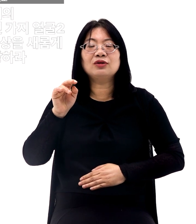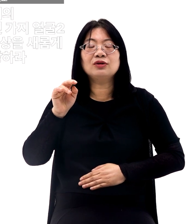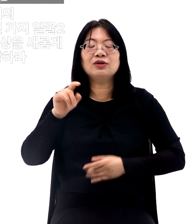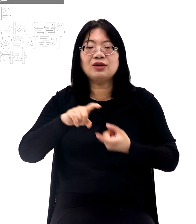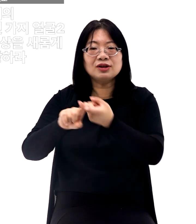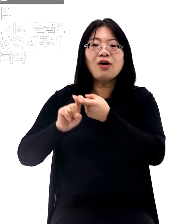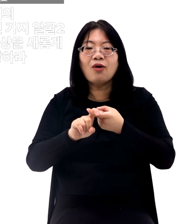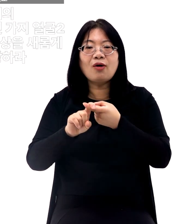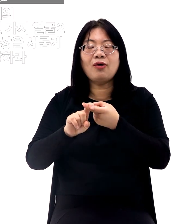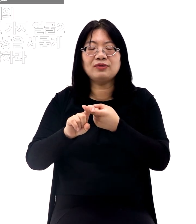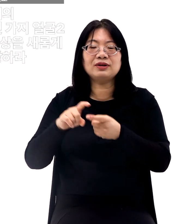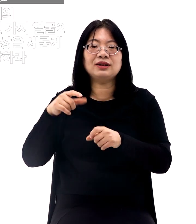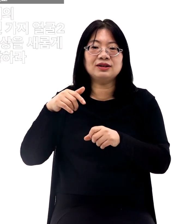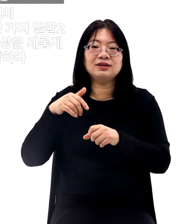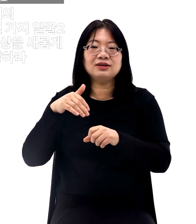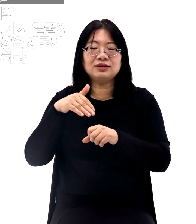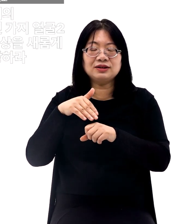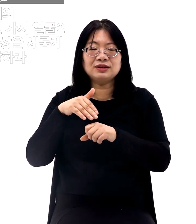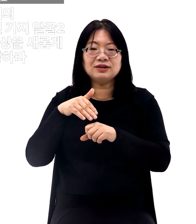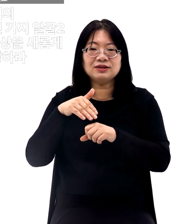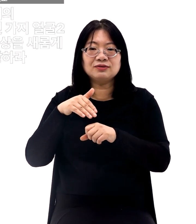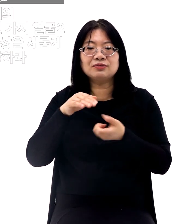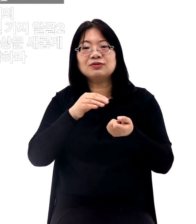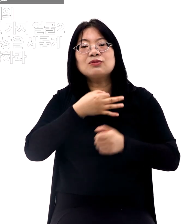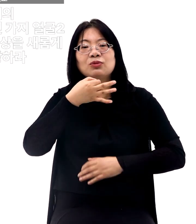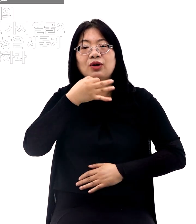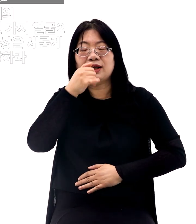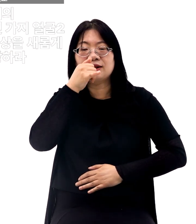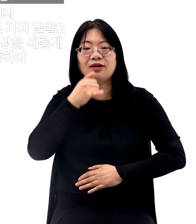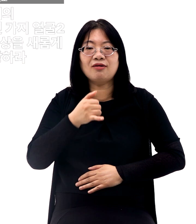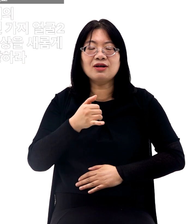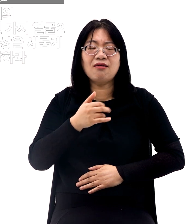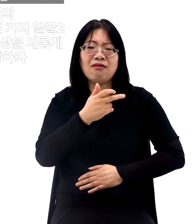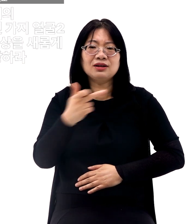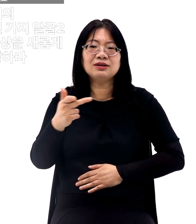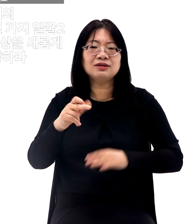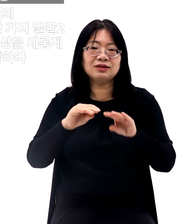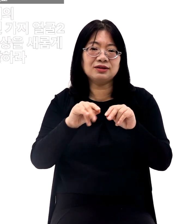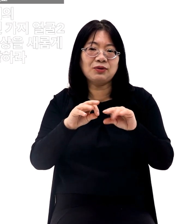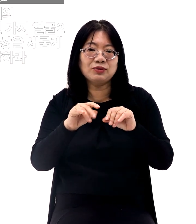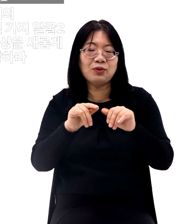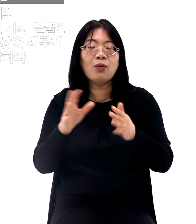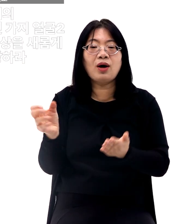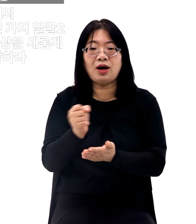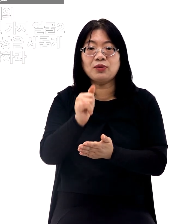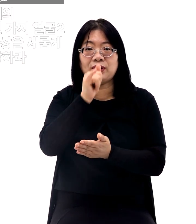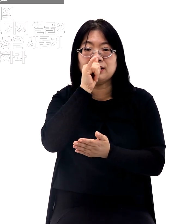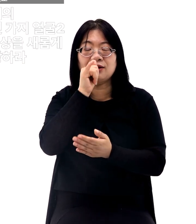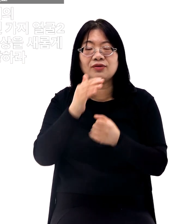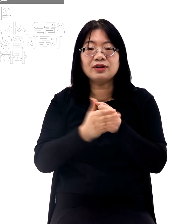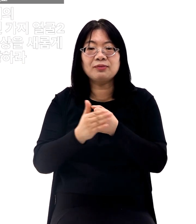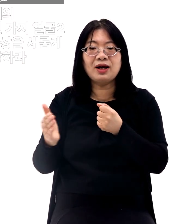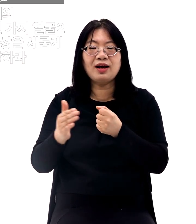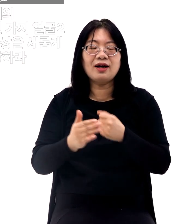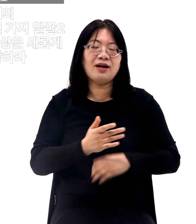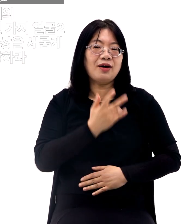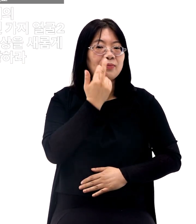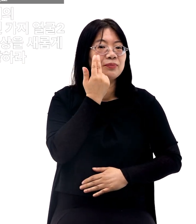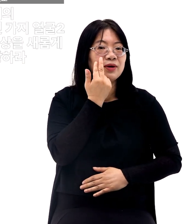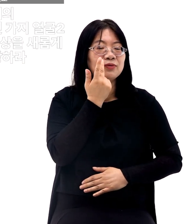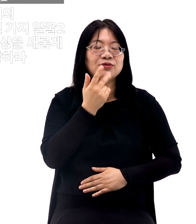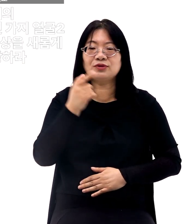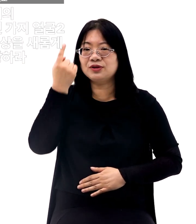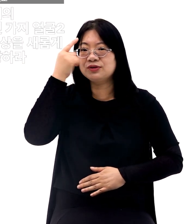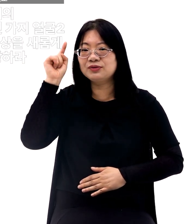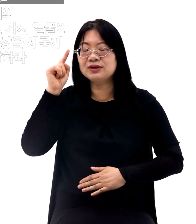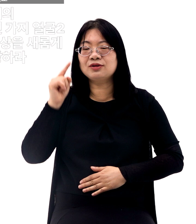그 어마어마한 영토와 또 제국을 이루고 있었죠. 그래서 그 당시 미국하고 소련은